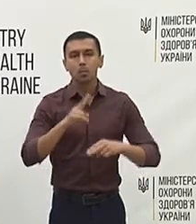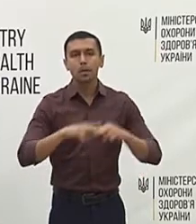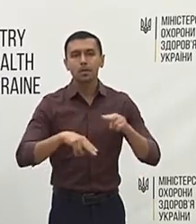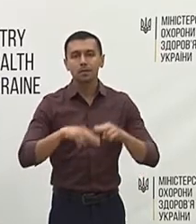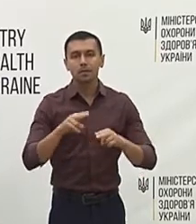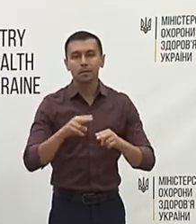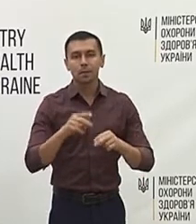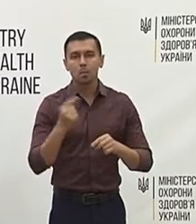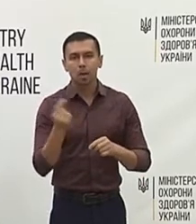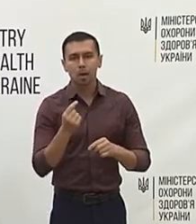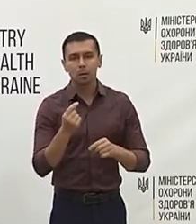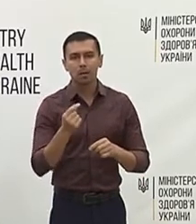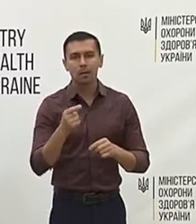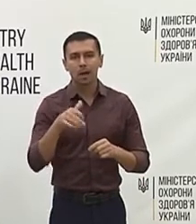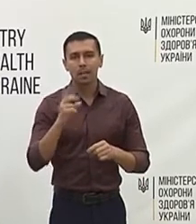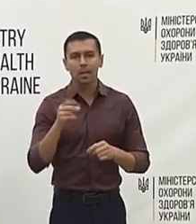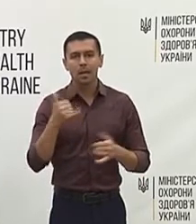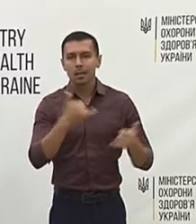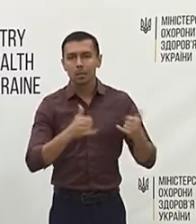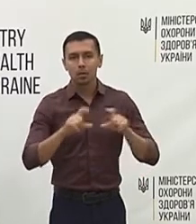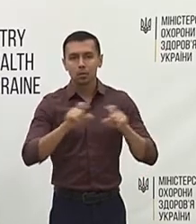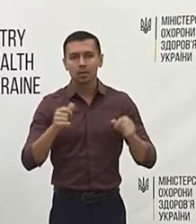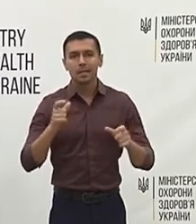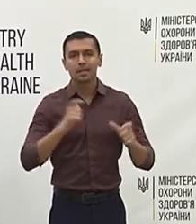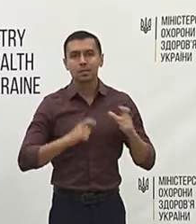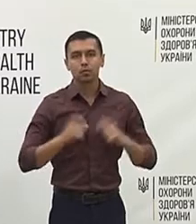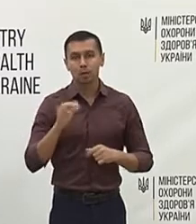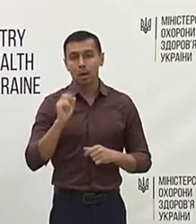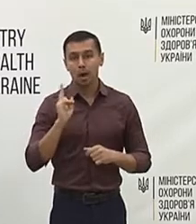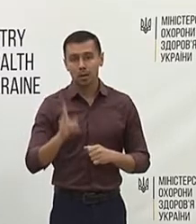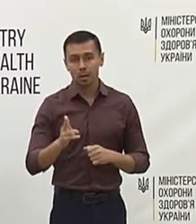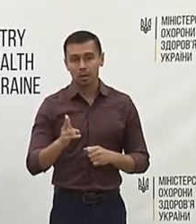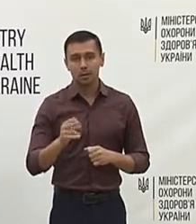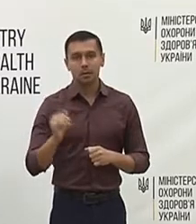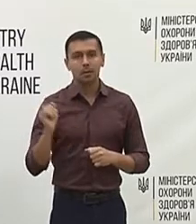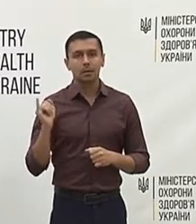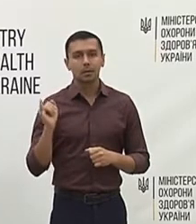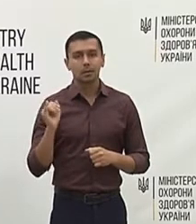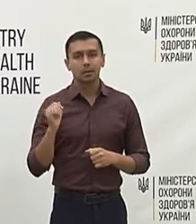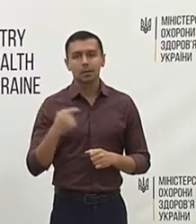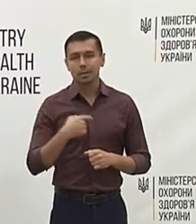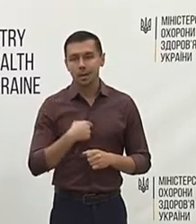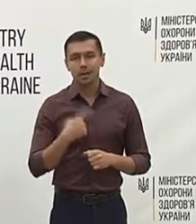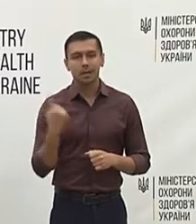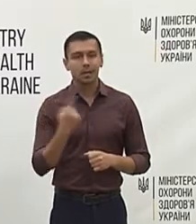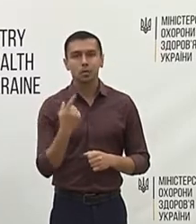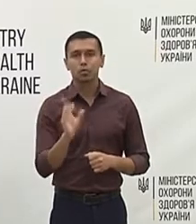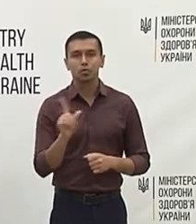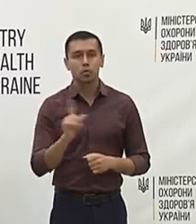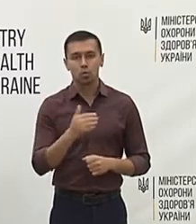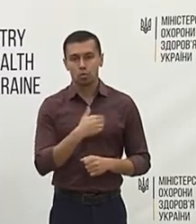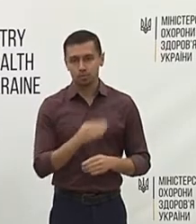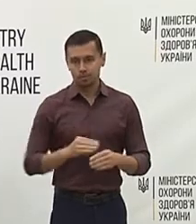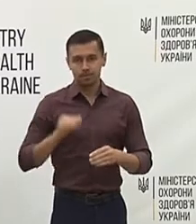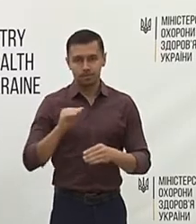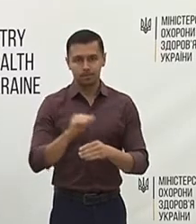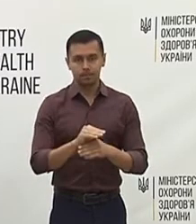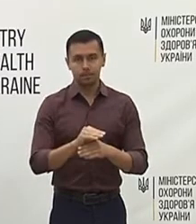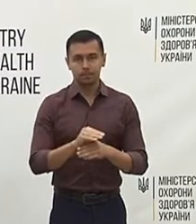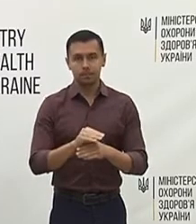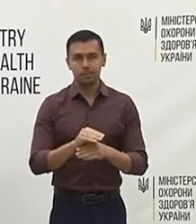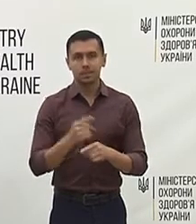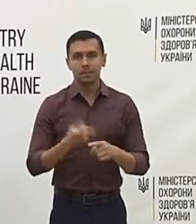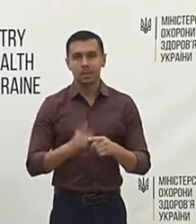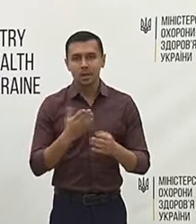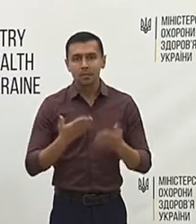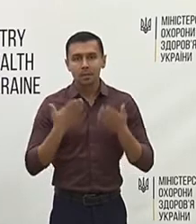будівництва молекулярно-генетичної лабораторії в інституту раку. Я єдине, що хочу сказати,